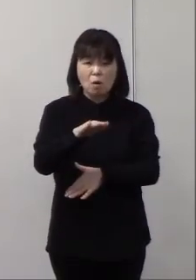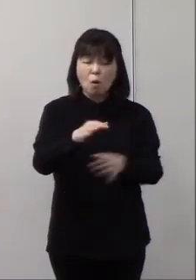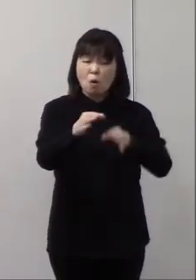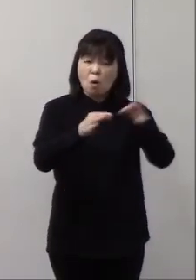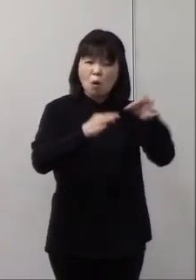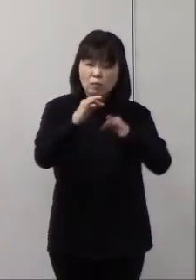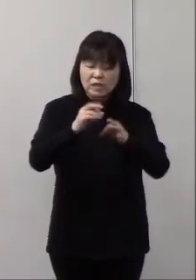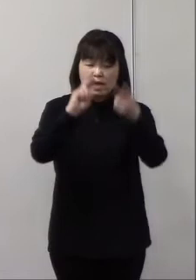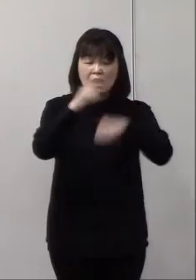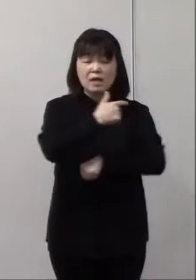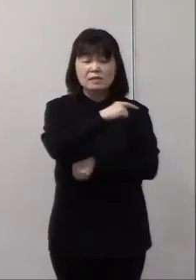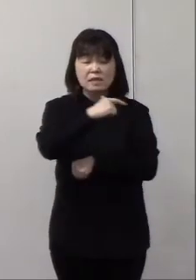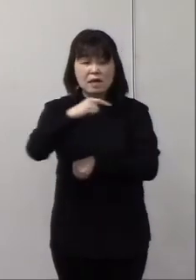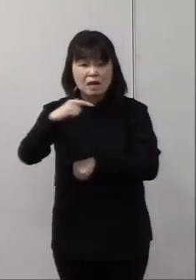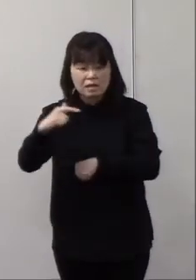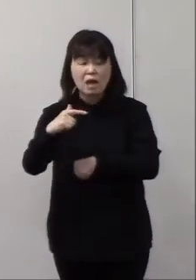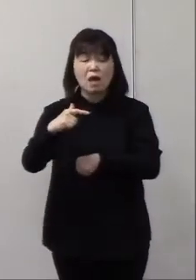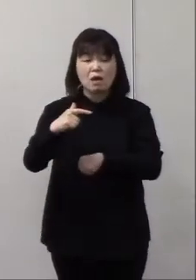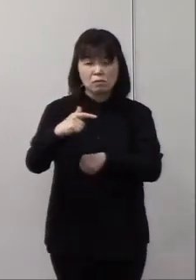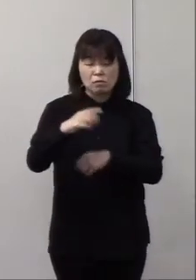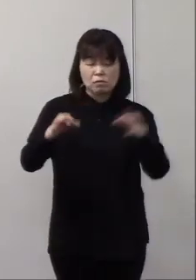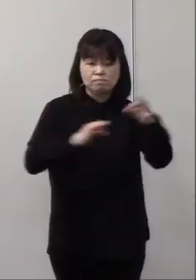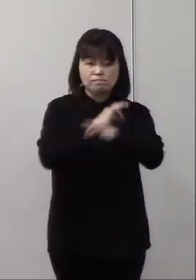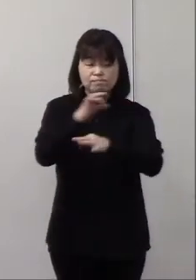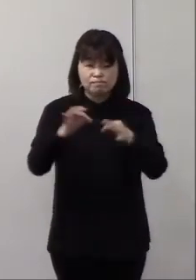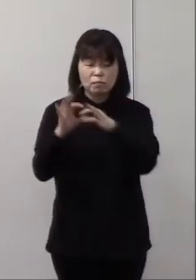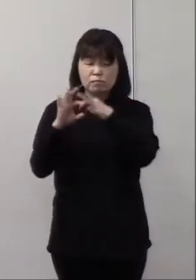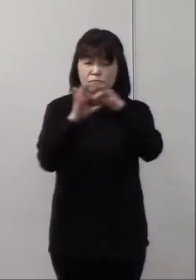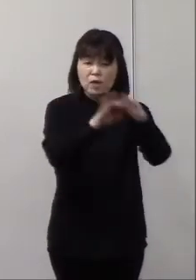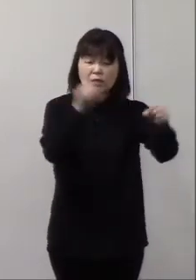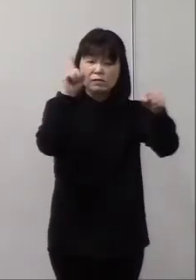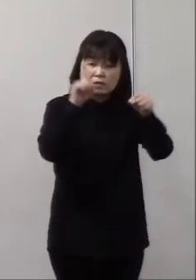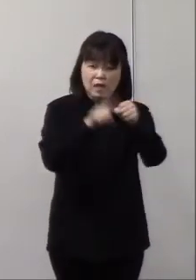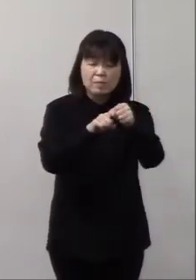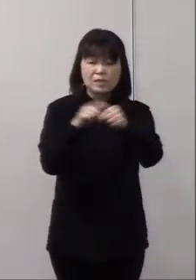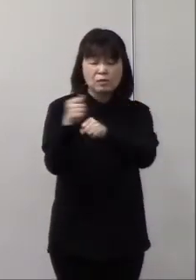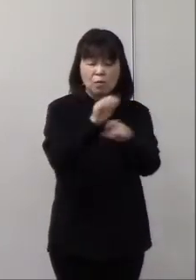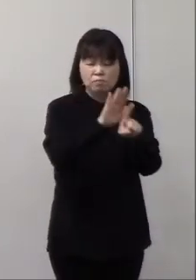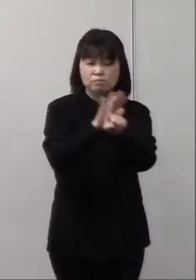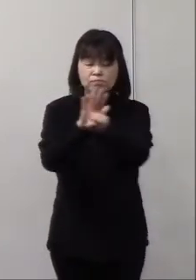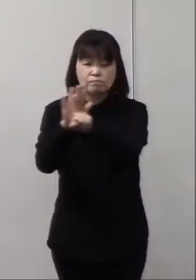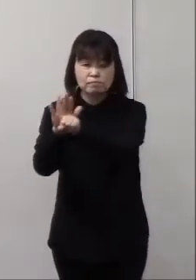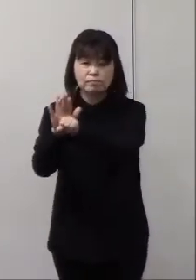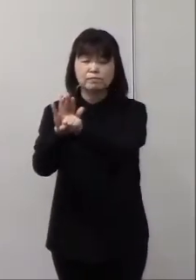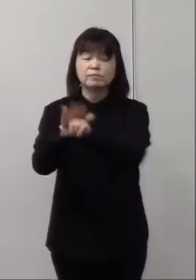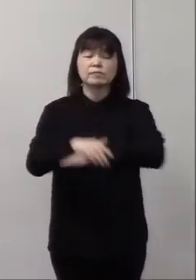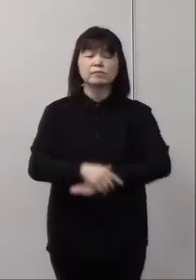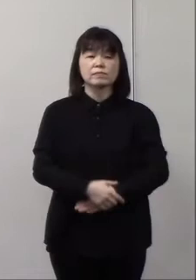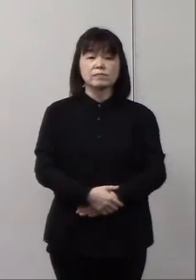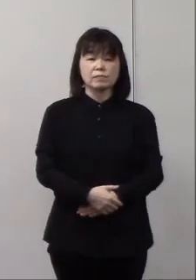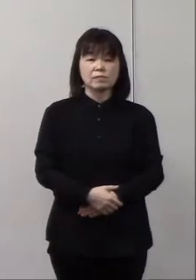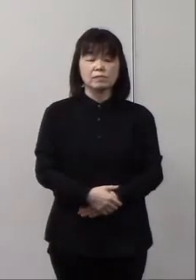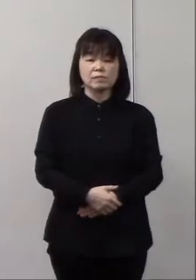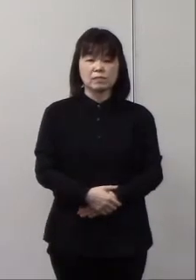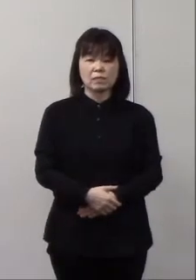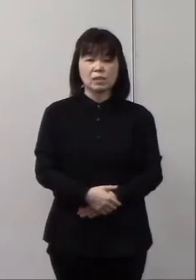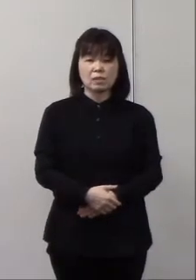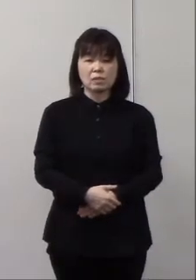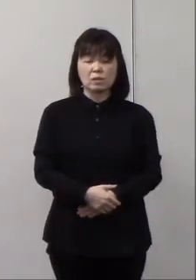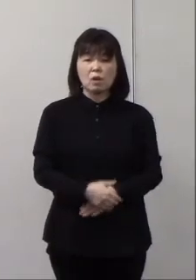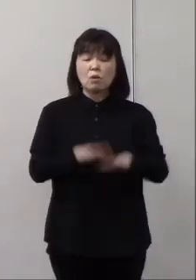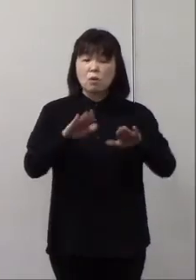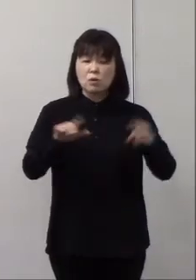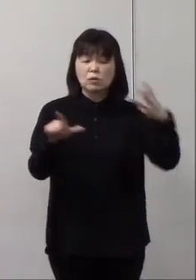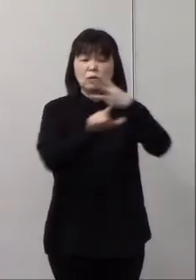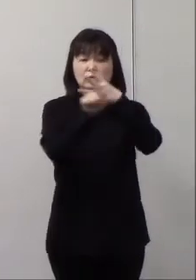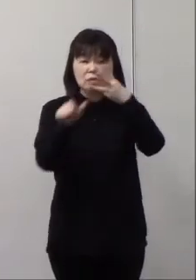ような応援をしたいということで、今の仕組みでいくと、この3月議会